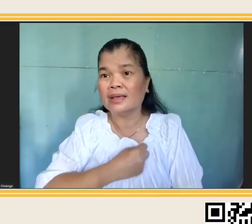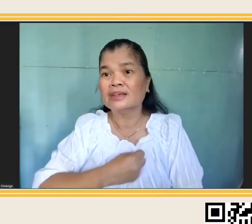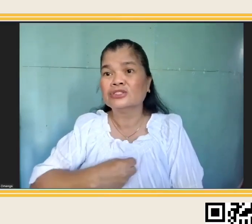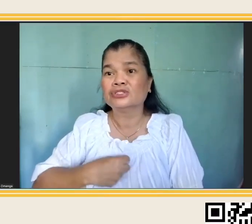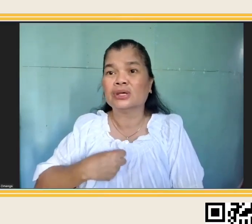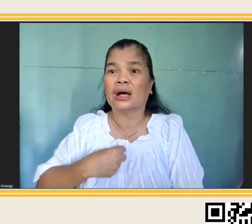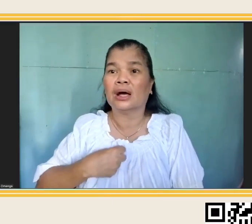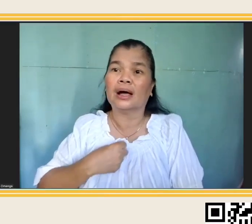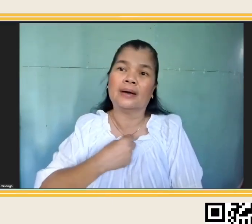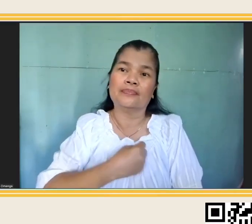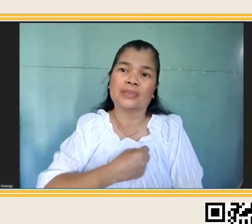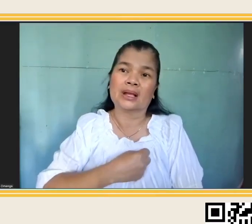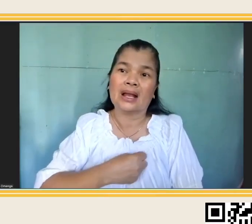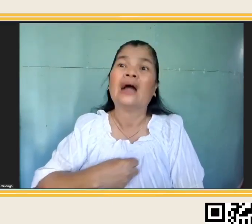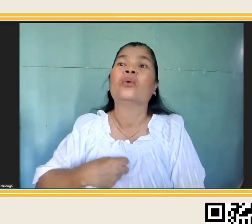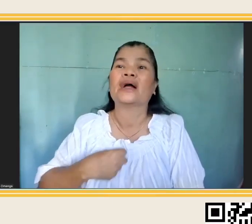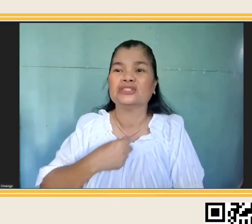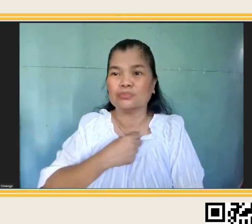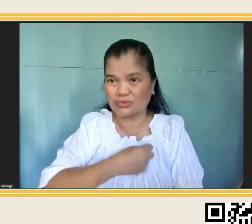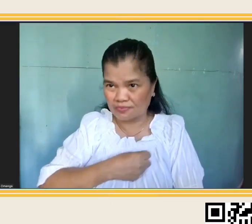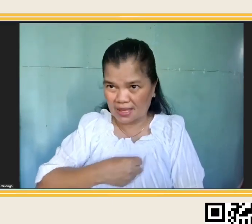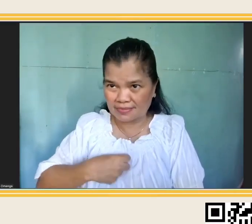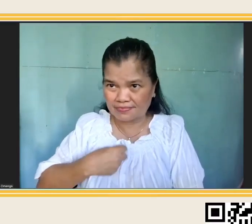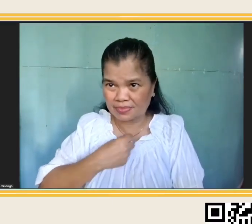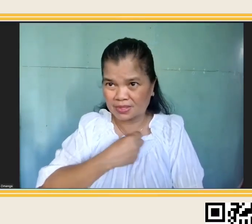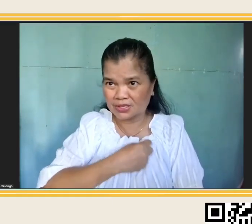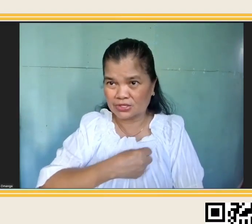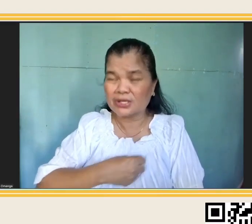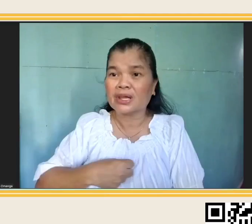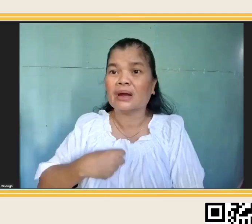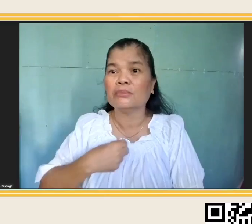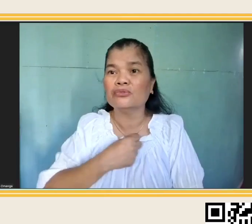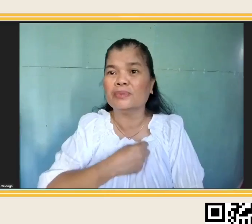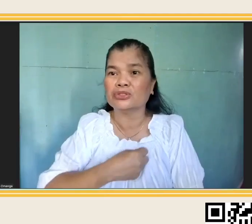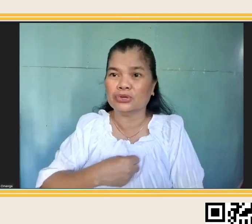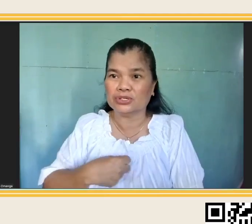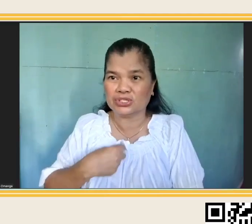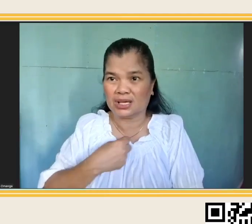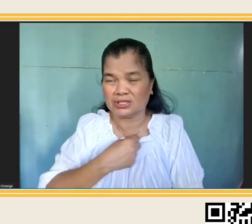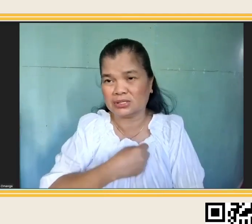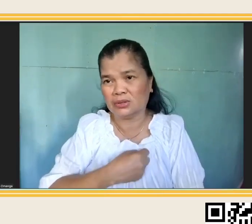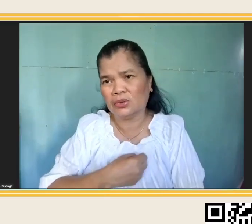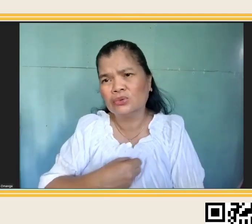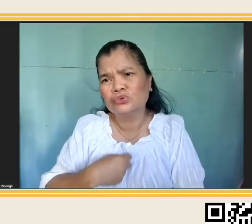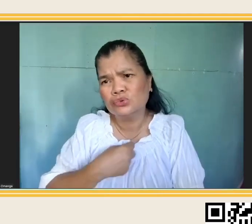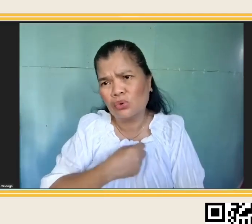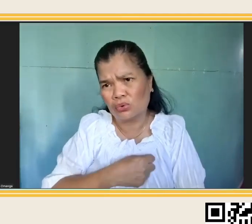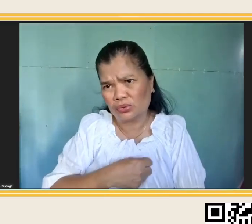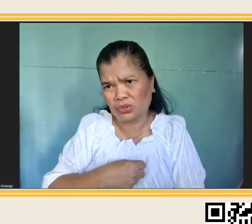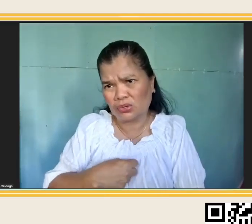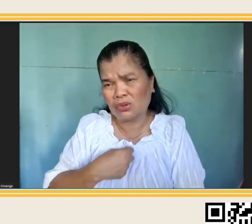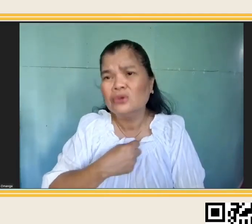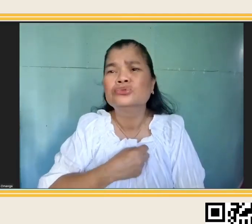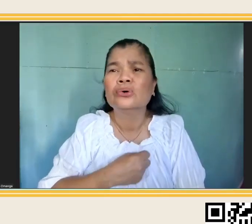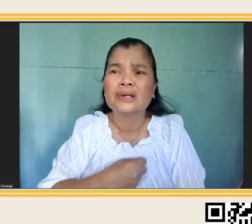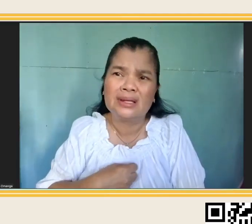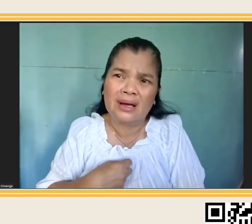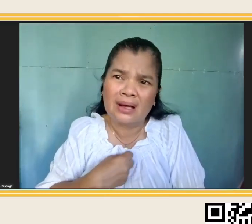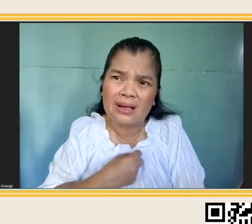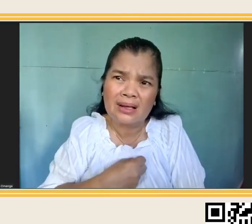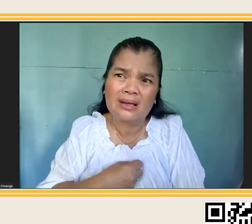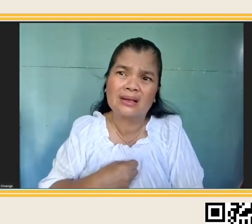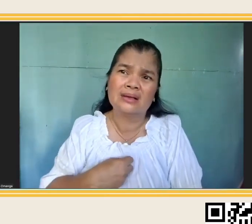hand. So, clockwise movement. Circular movement to your chest. Sorry.